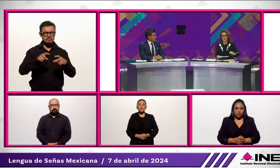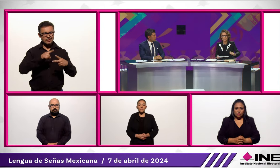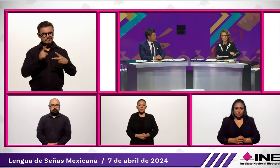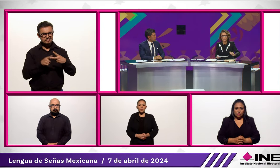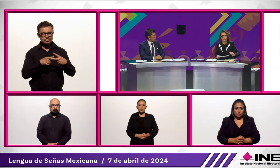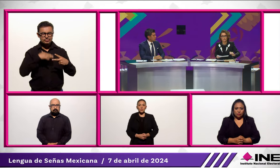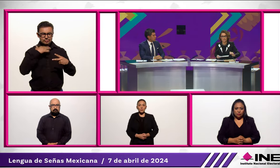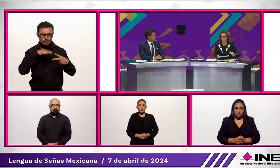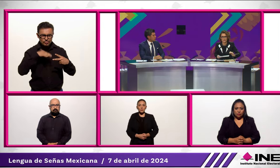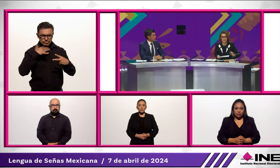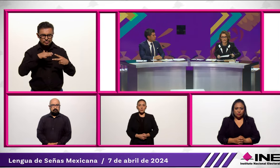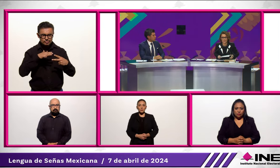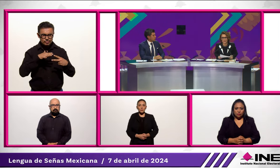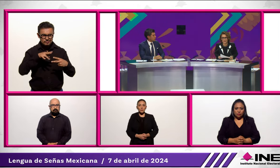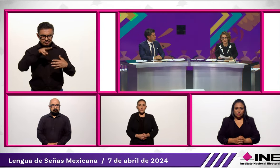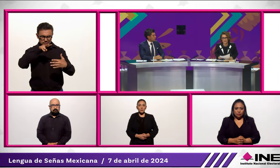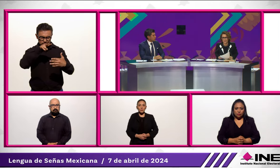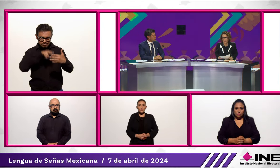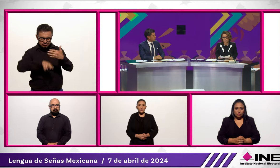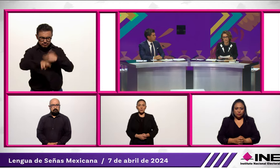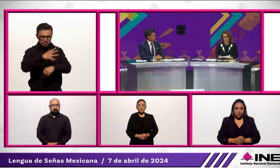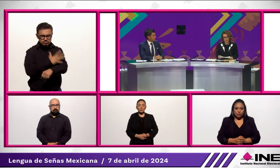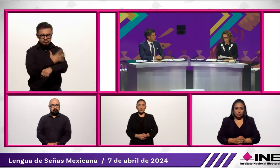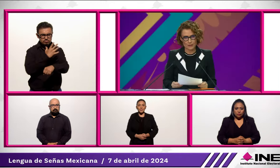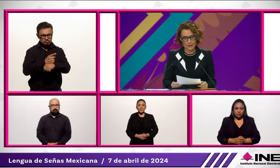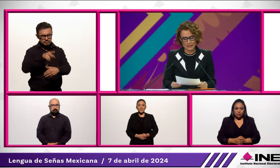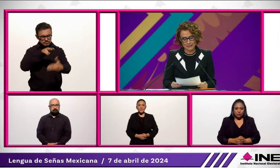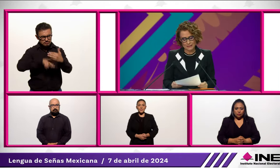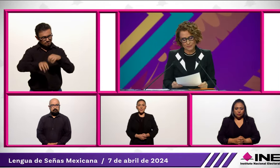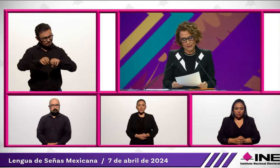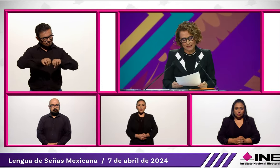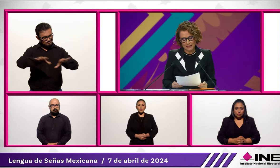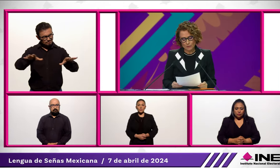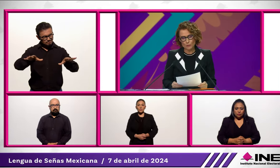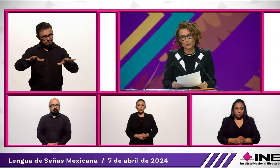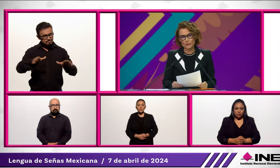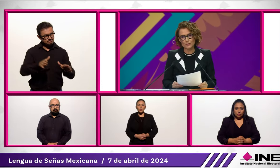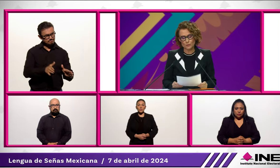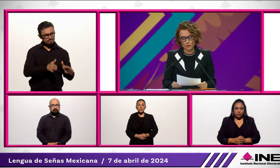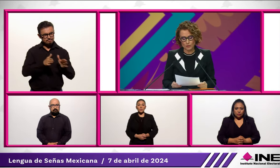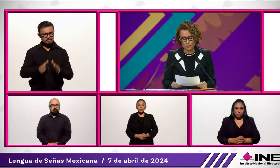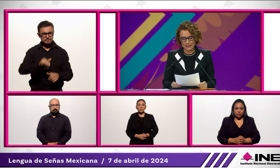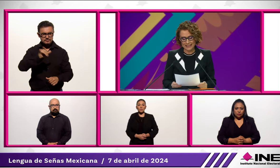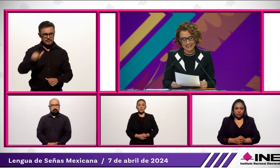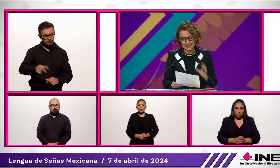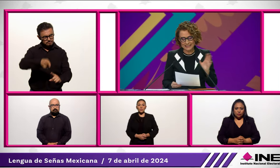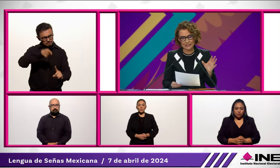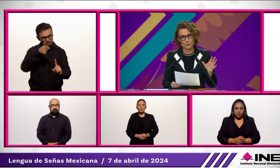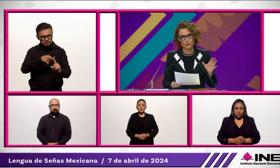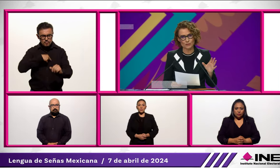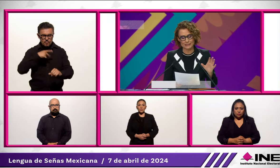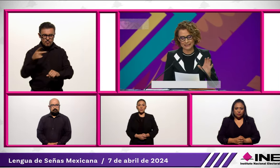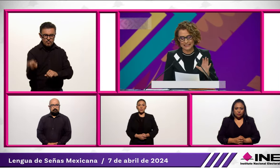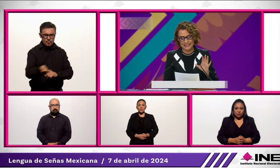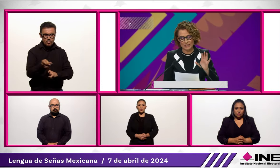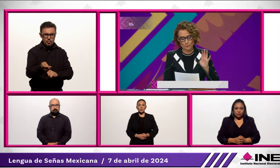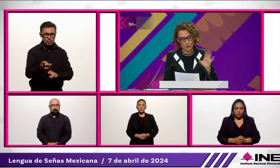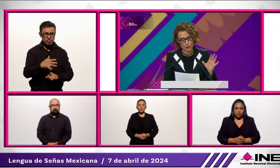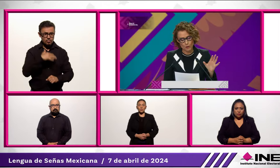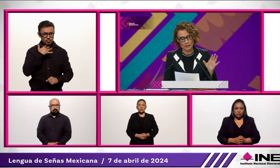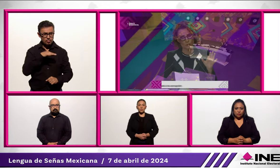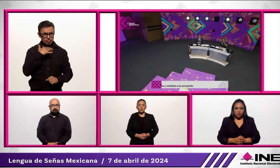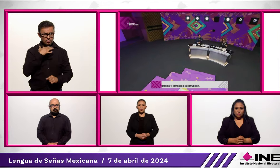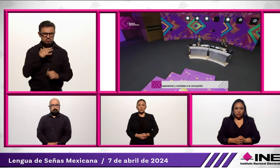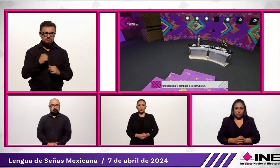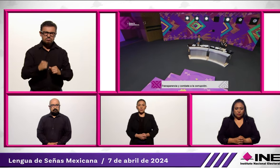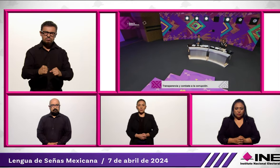Voy a hacer una primera pregunta dirigida al candidato Jorge Máynez. La corrupción en sus dos grandes acepciones, la del